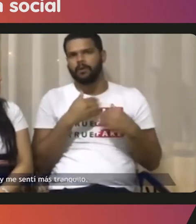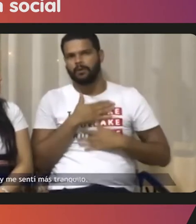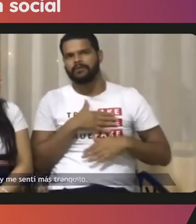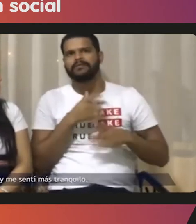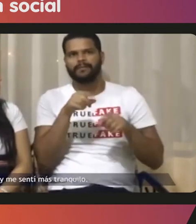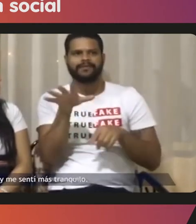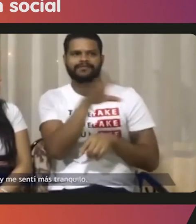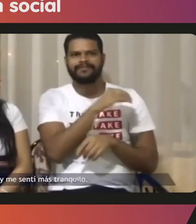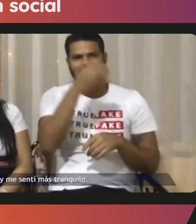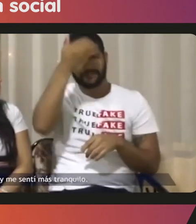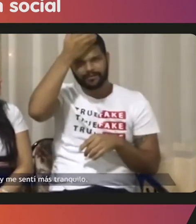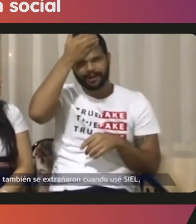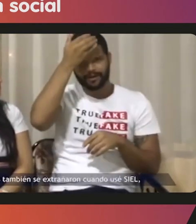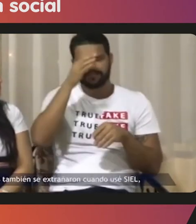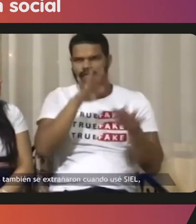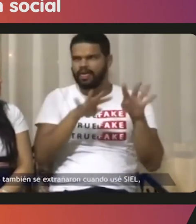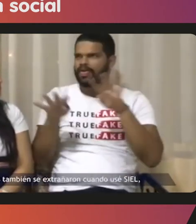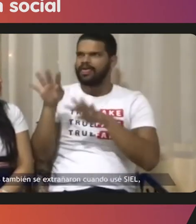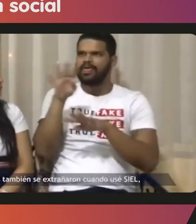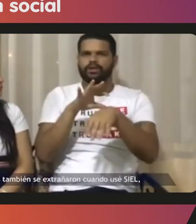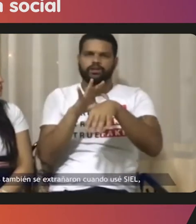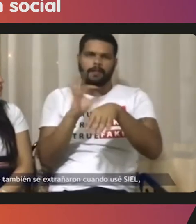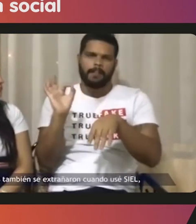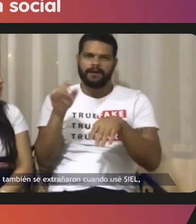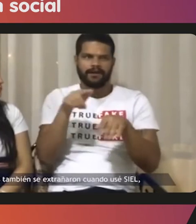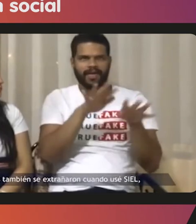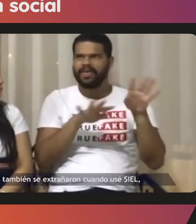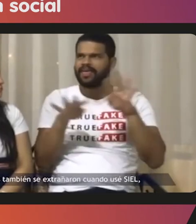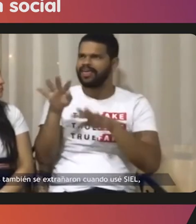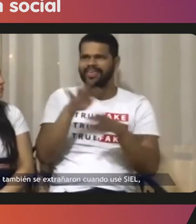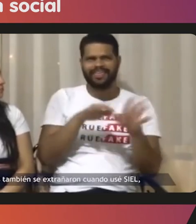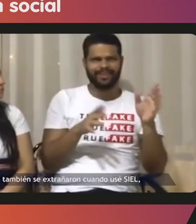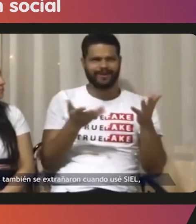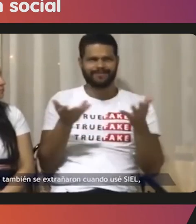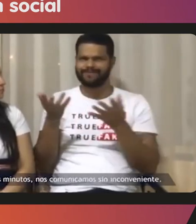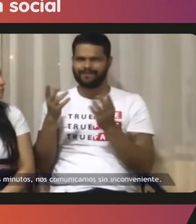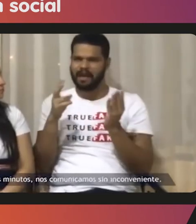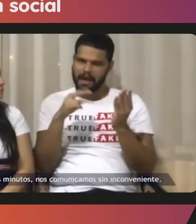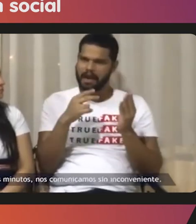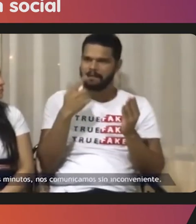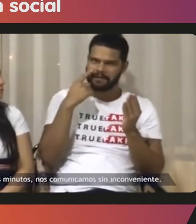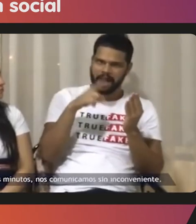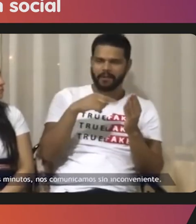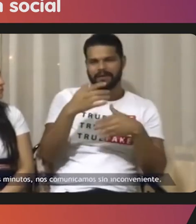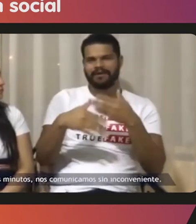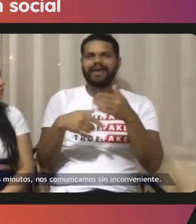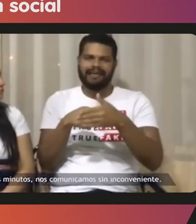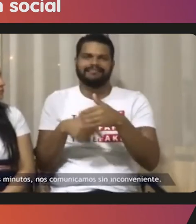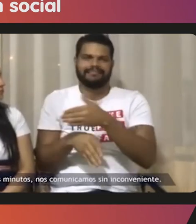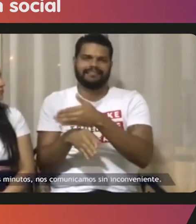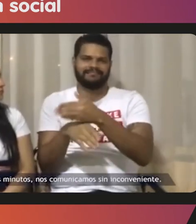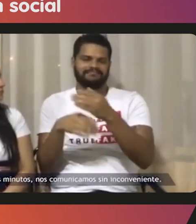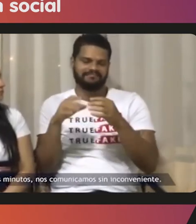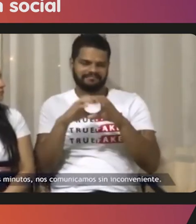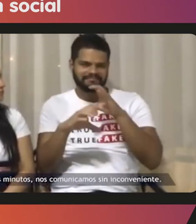esposa y me sentí más tranquilo. Las enfermeras también se extrañaron cuando usé Ciel, pero después de unos minutos nos comunicamos sin